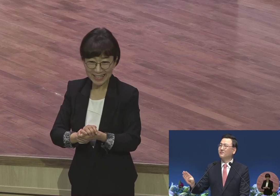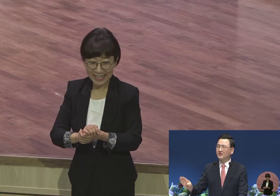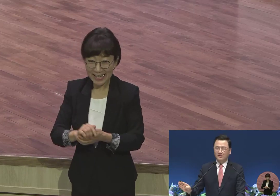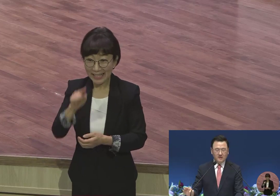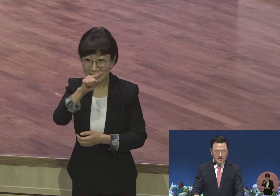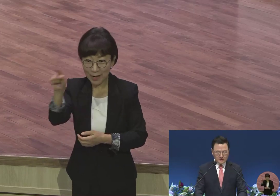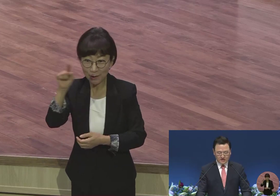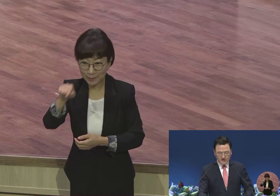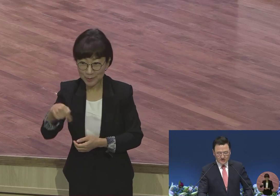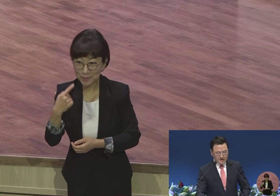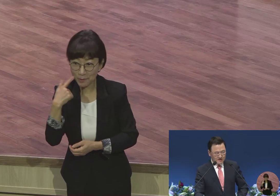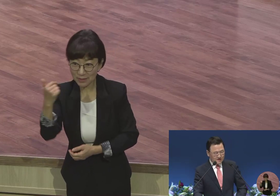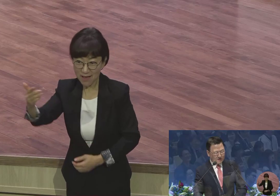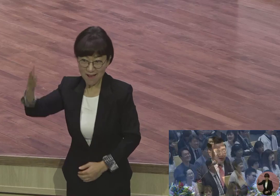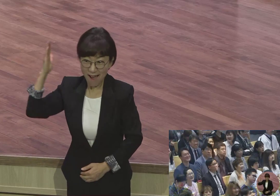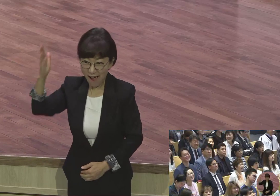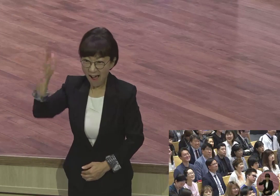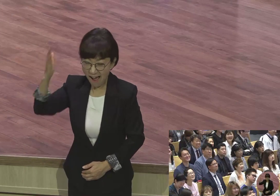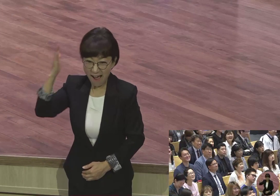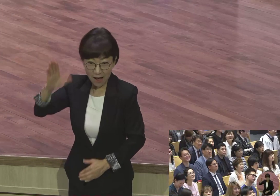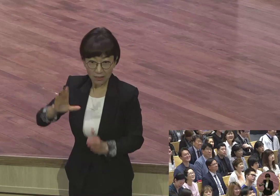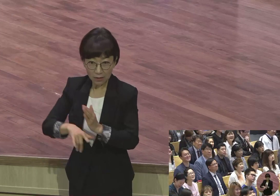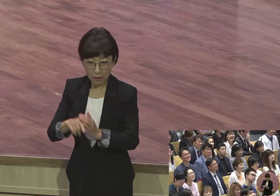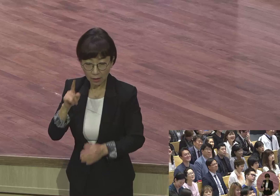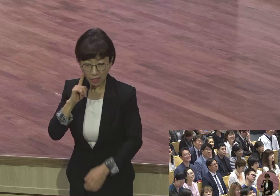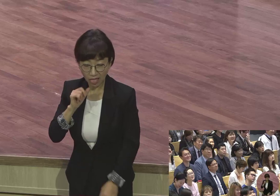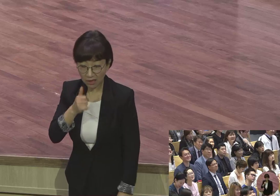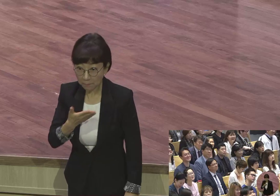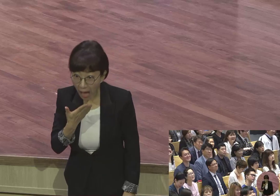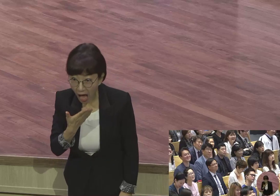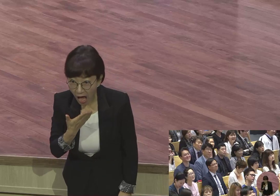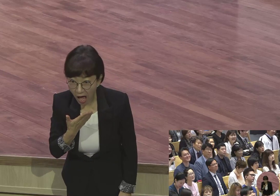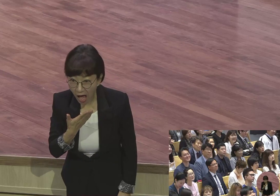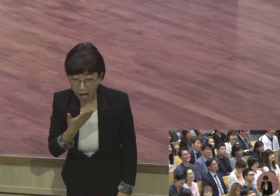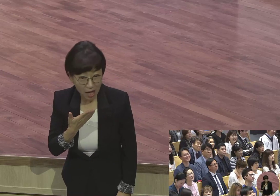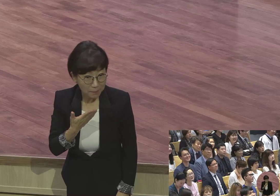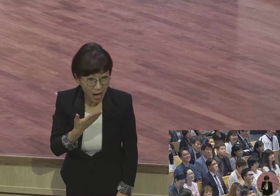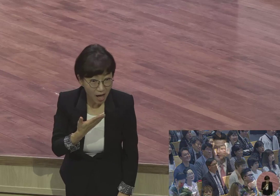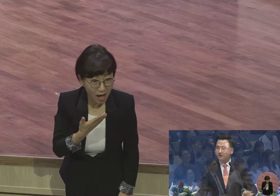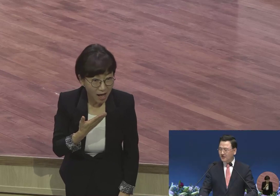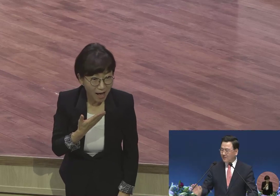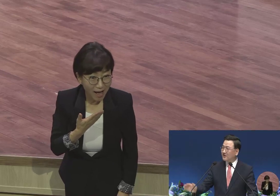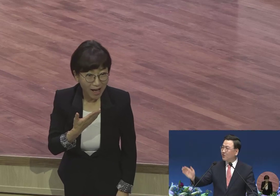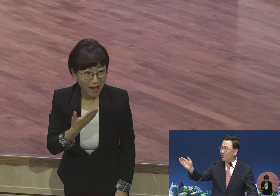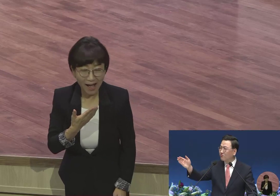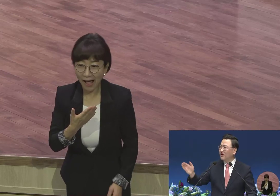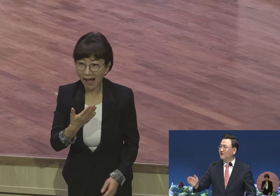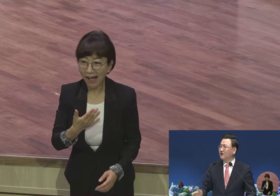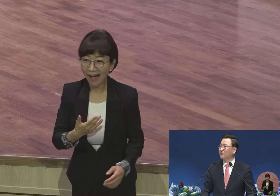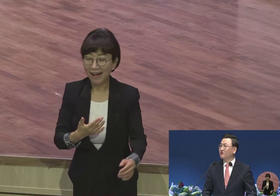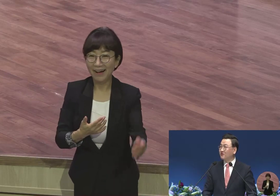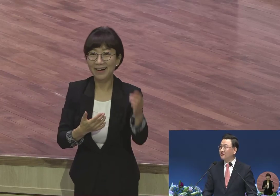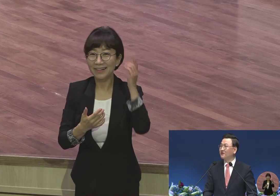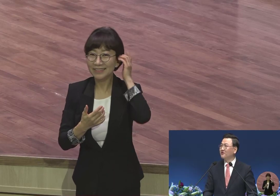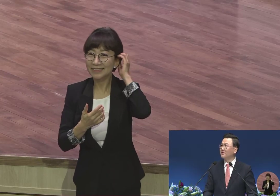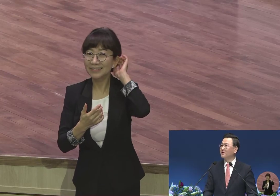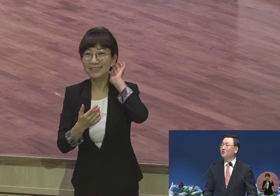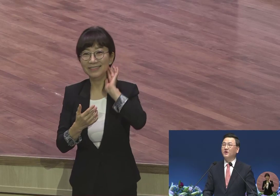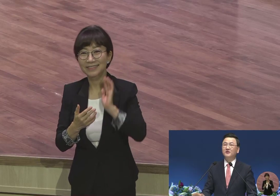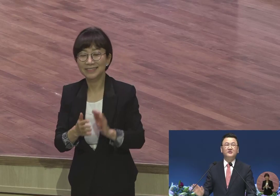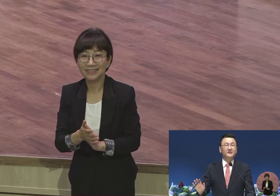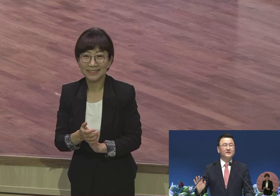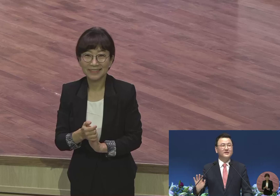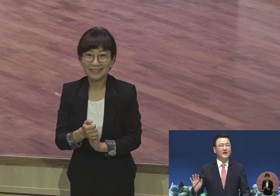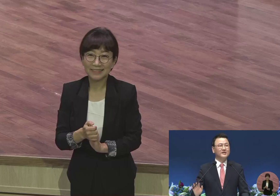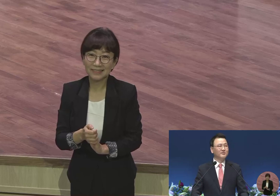악한 사람이든지 아니면 아주 피곤한 사람이야. 7일 동안 잠 안 자고 공부하는 렘넌트들